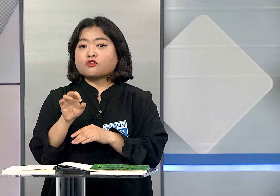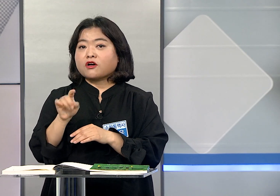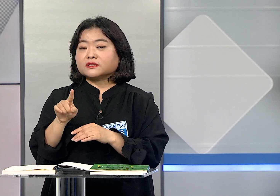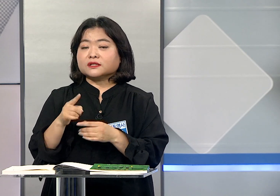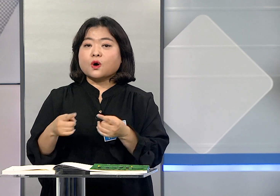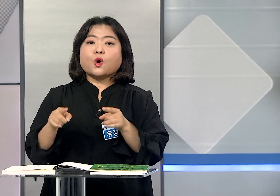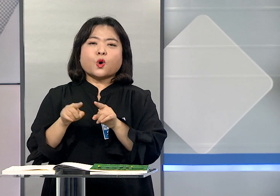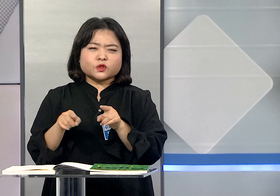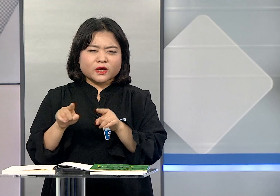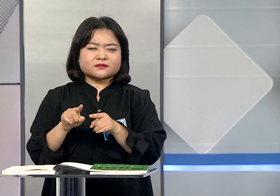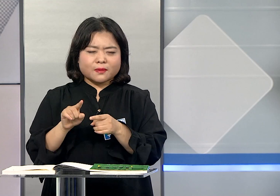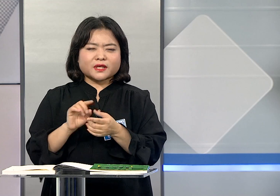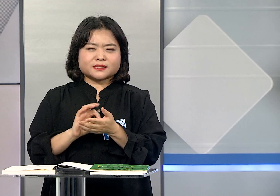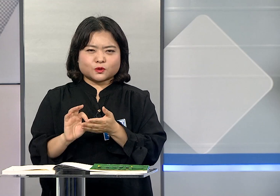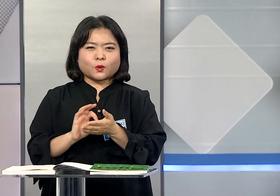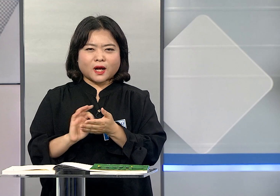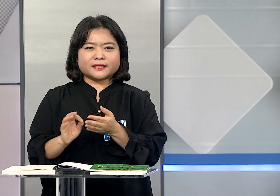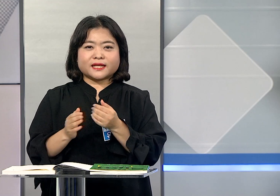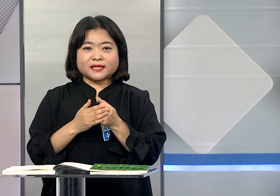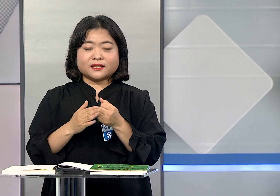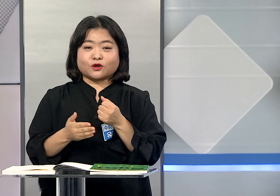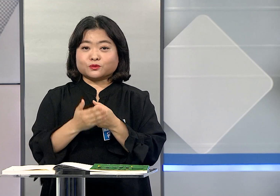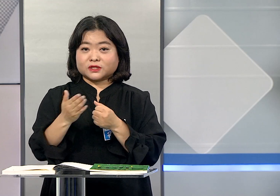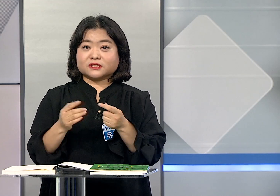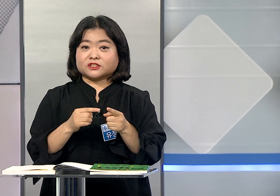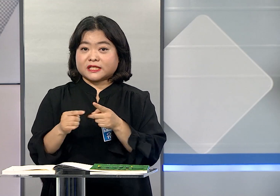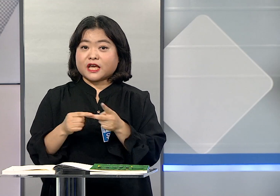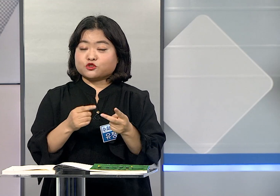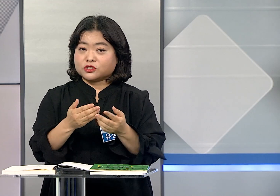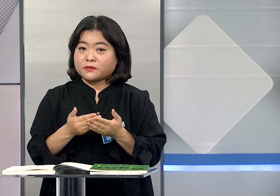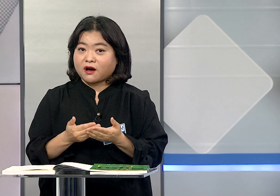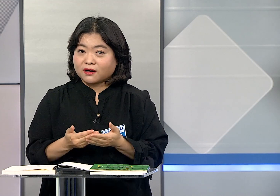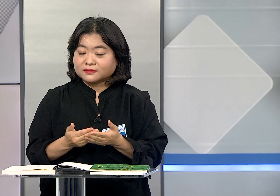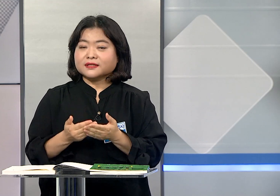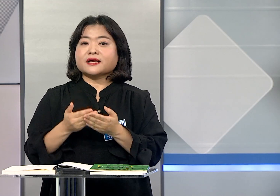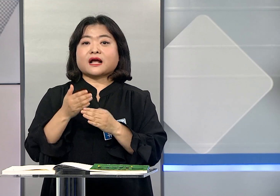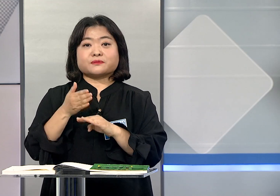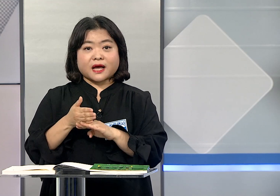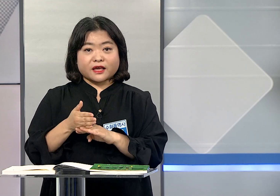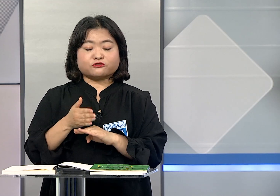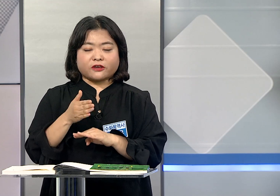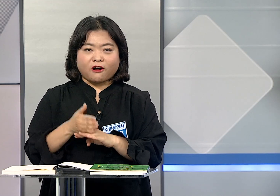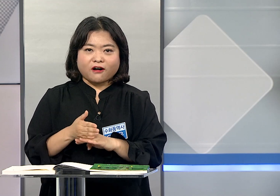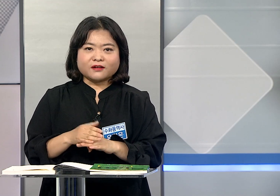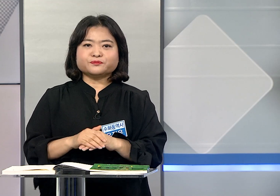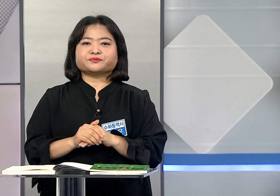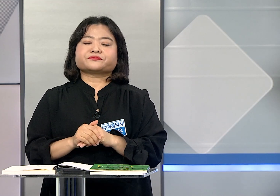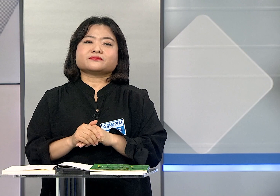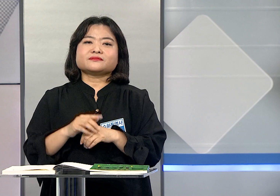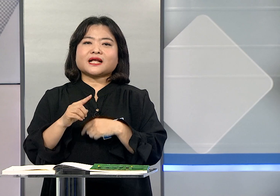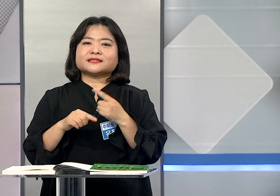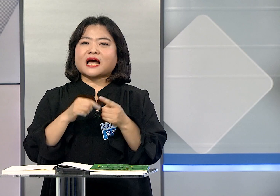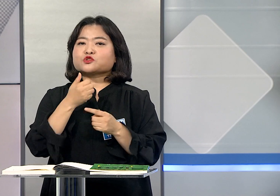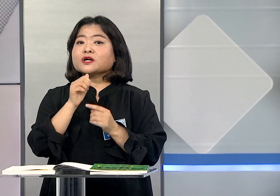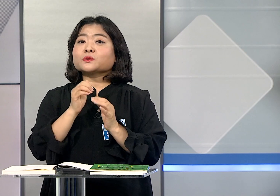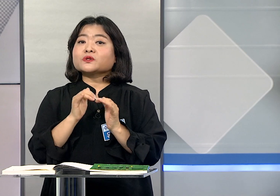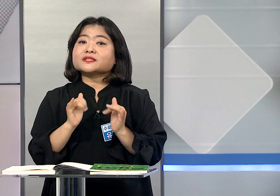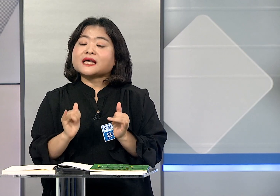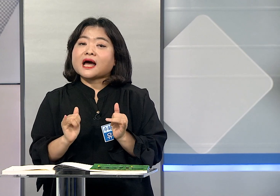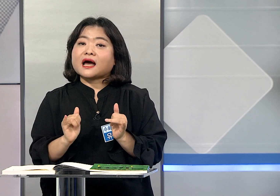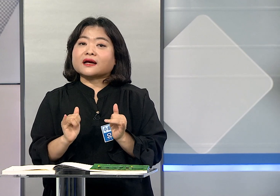수화, 수어를 혼용해서 함께 쓰도록 할 테니 여러분들 그건 이해해 주시면 감사하겠고요.